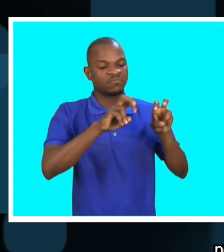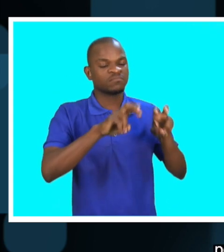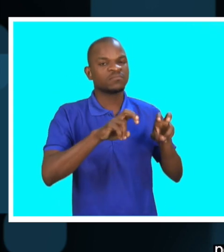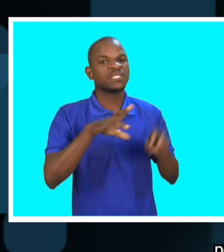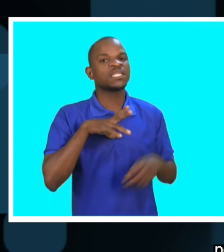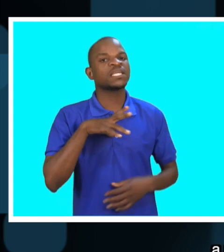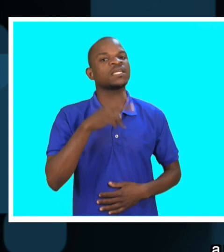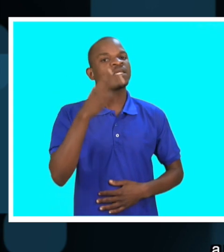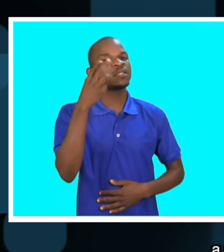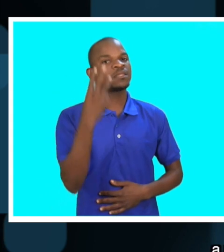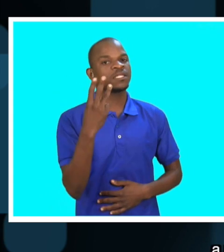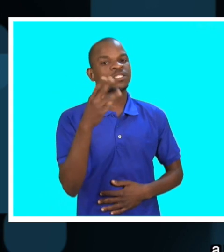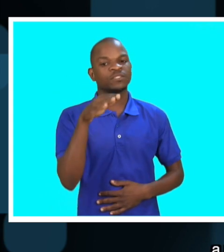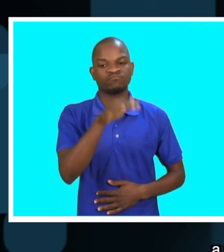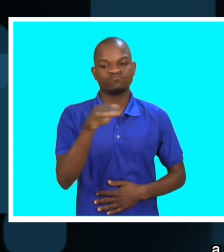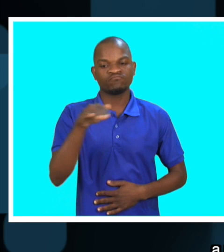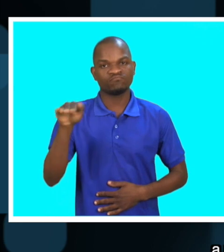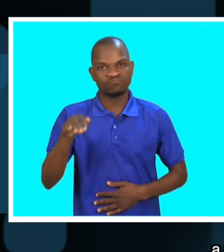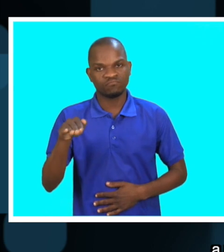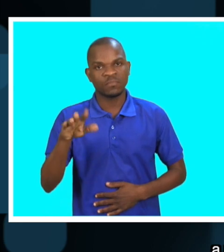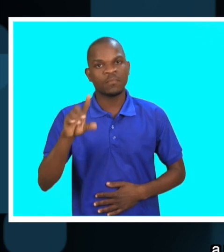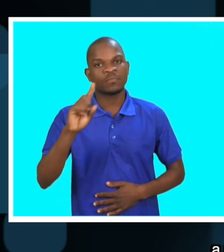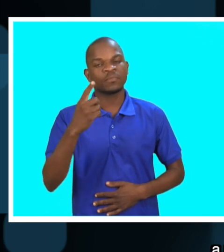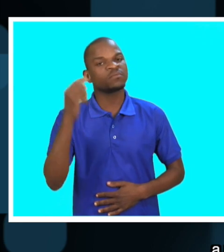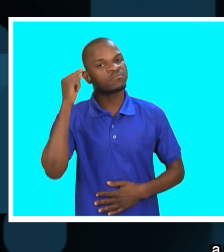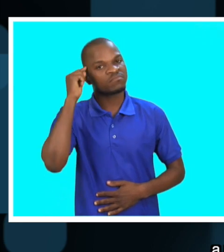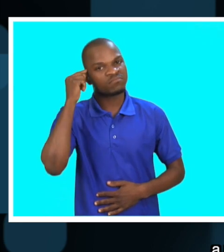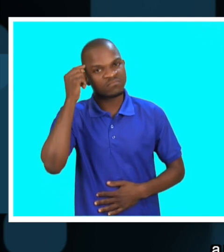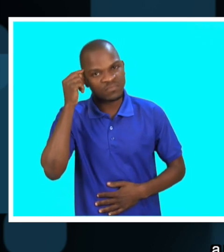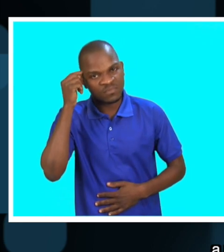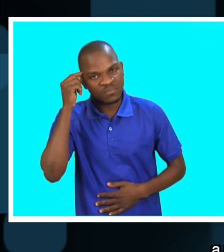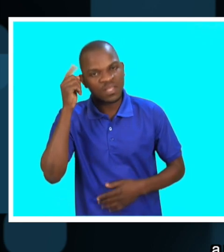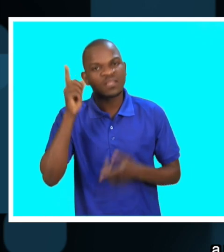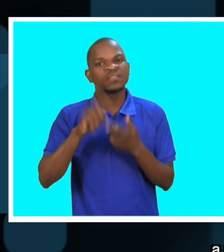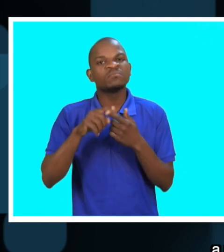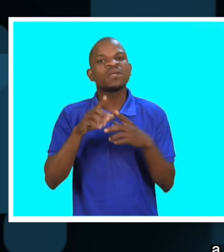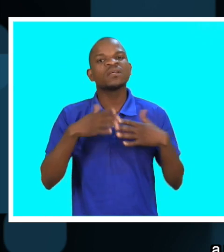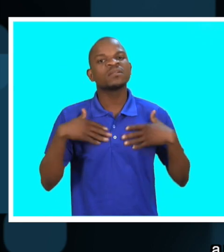estar virado em 3 vertentes, que é a vertente psicológica, a vertente de saúde e